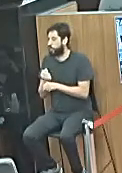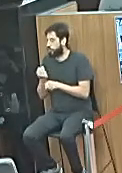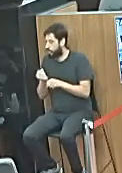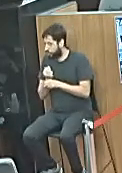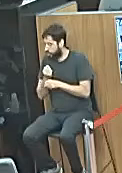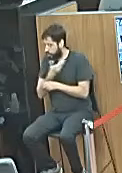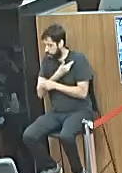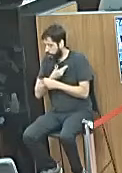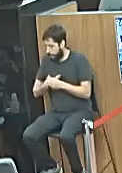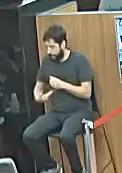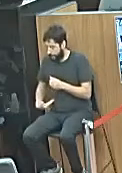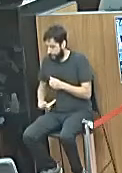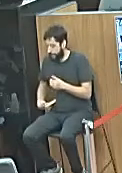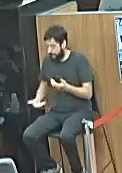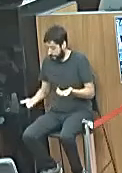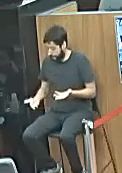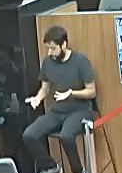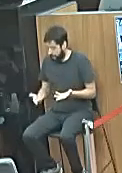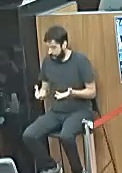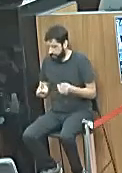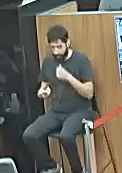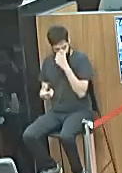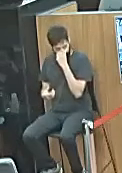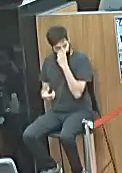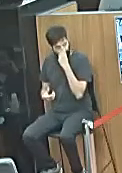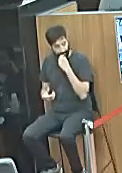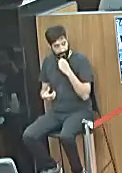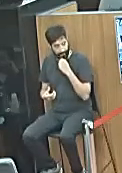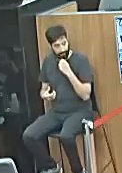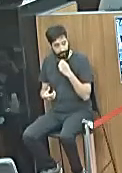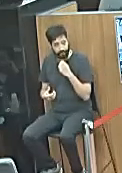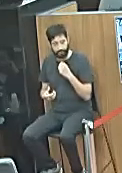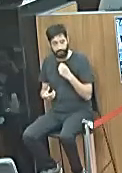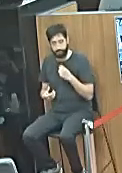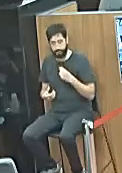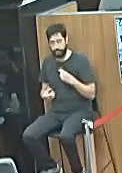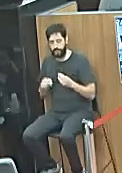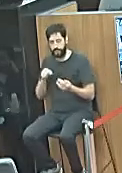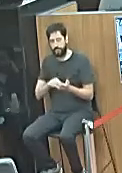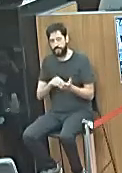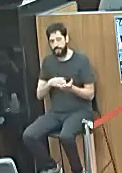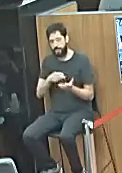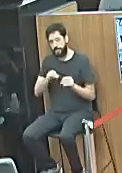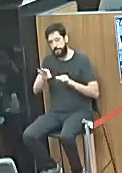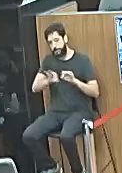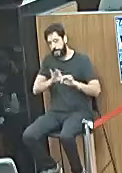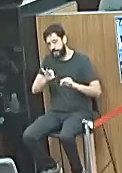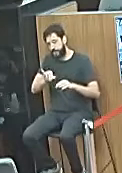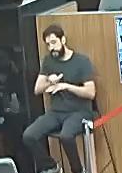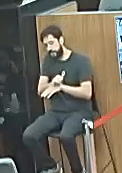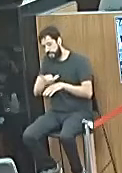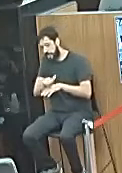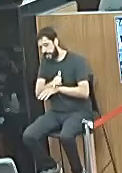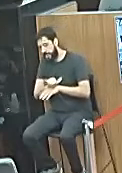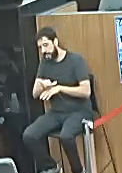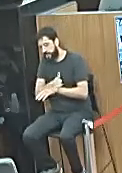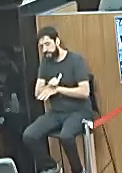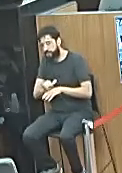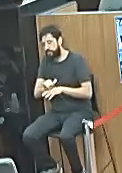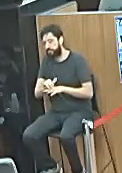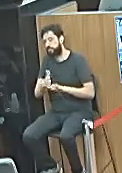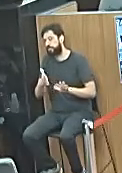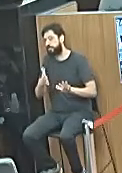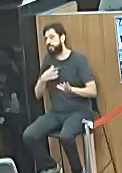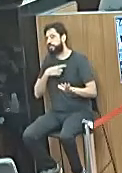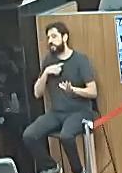pelo governo pelo atual governo com uma carteira muito enxuta daquilo que ele vai chamar de projeto estratégico se não me engano